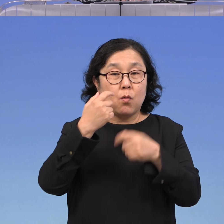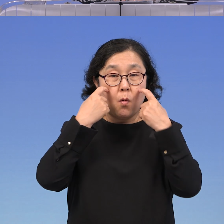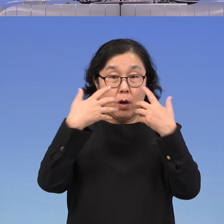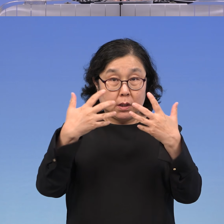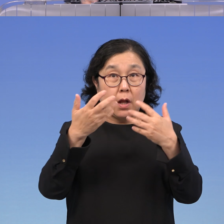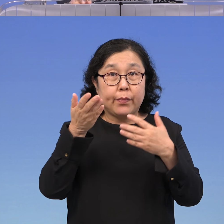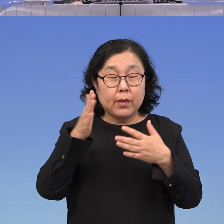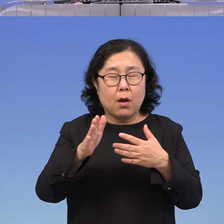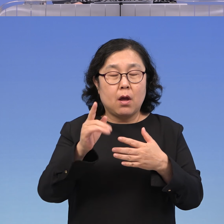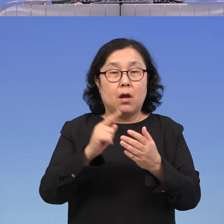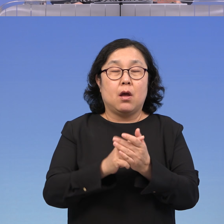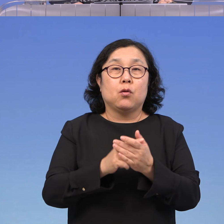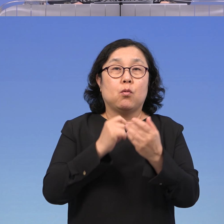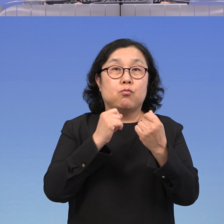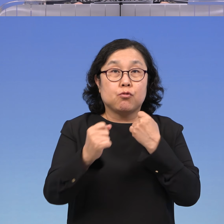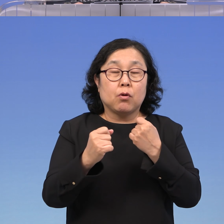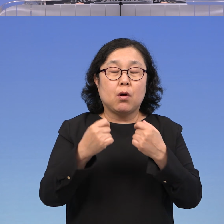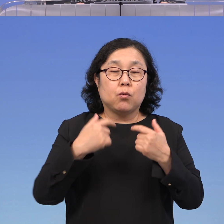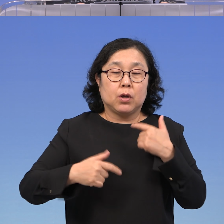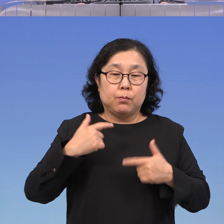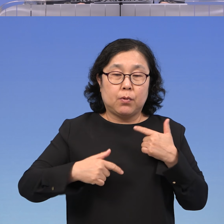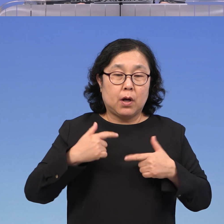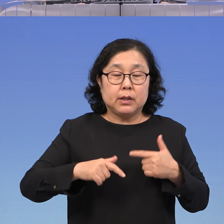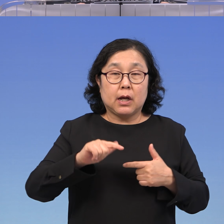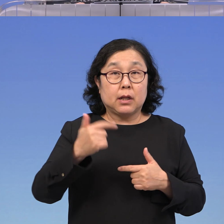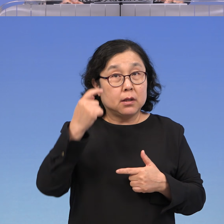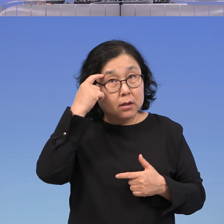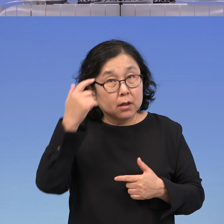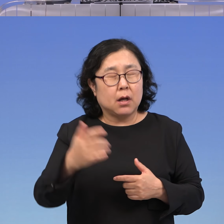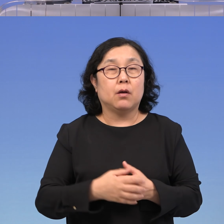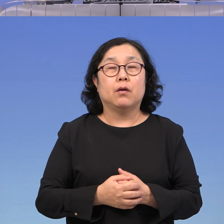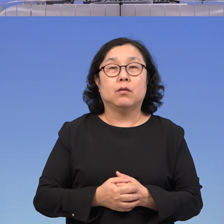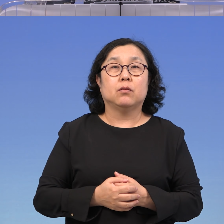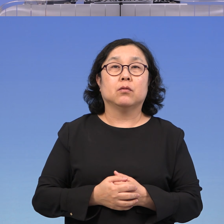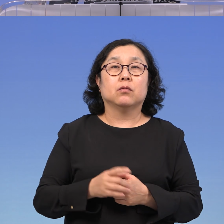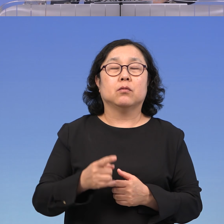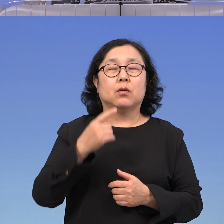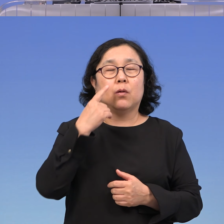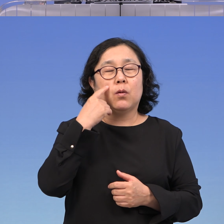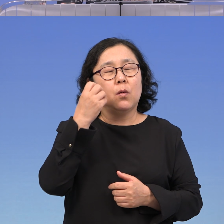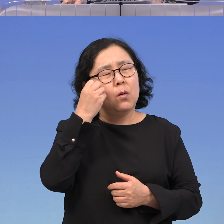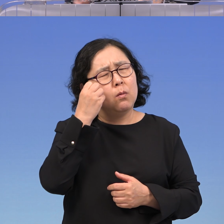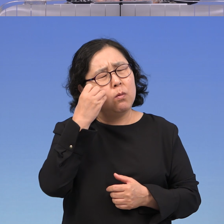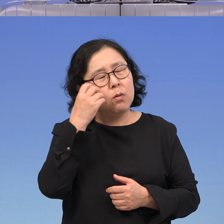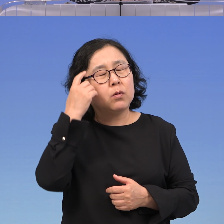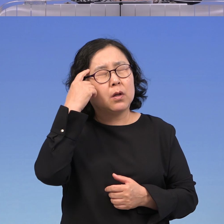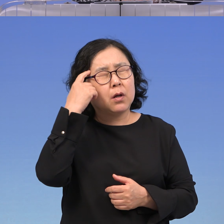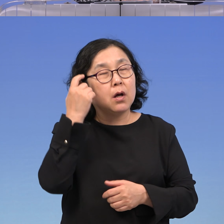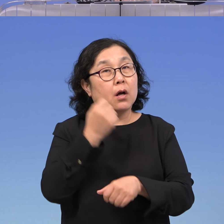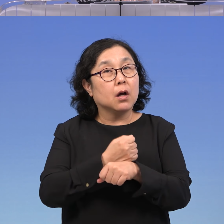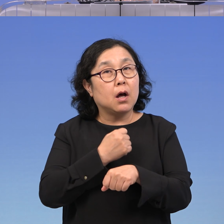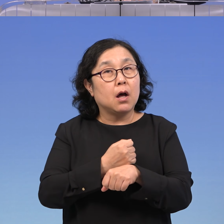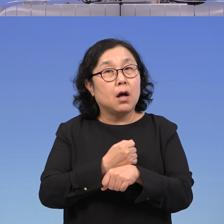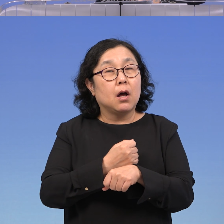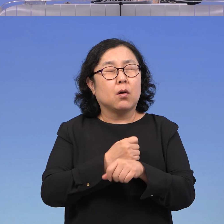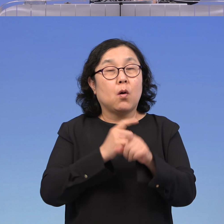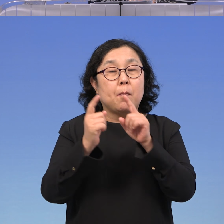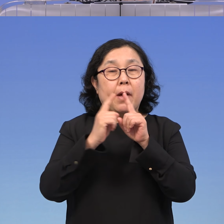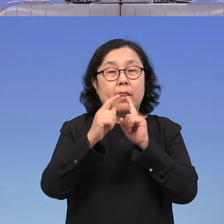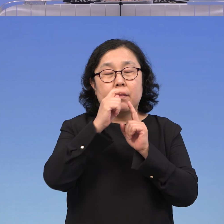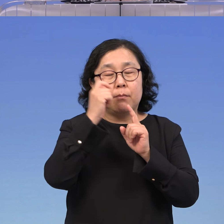아닌데 왜 그 축구 하지 않으셨을까 요 이런 질문을 가지고 제가 그 말씀 묵상 하다가 그